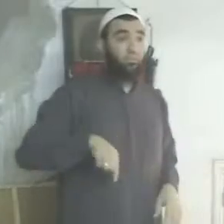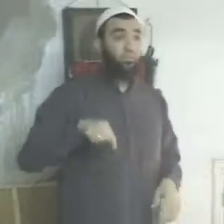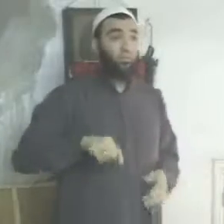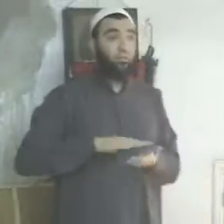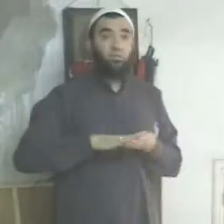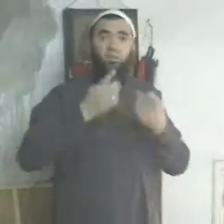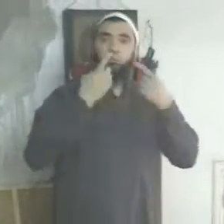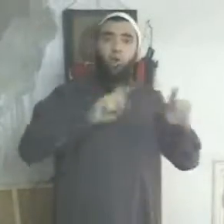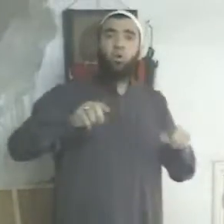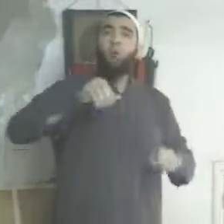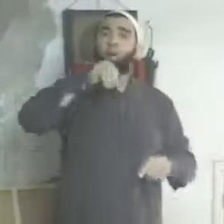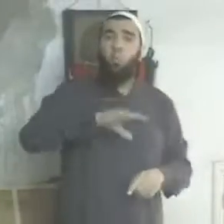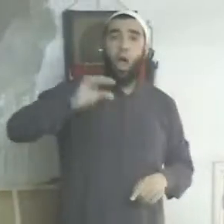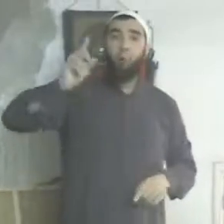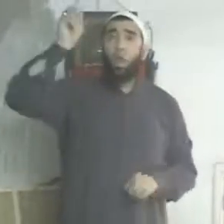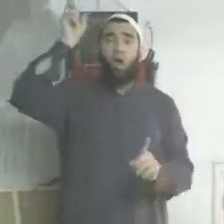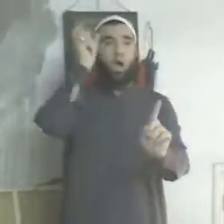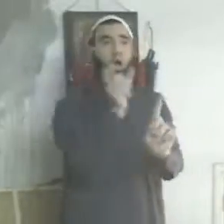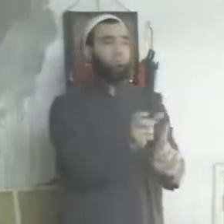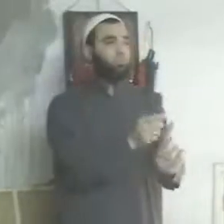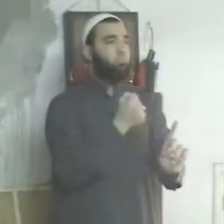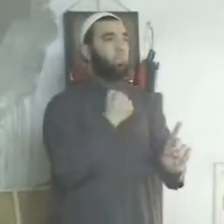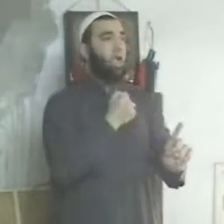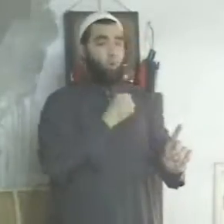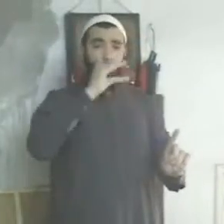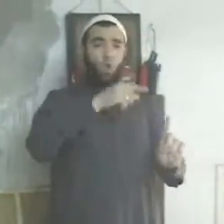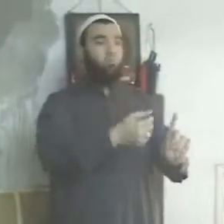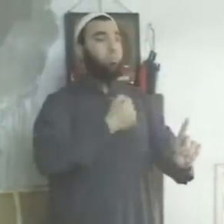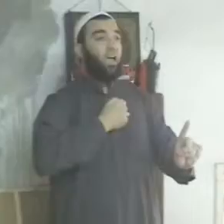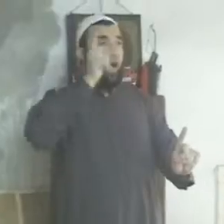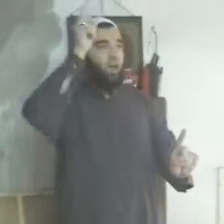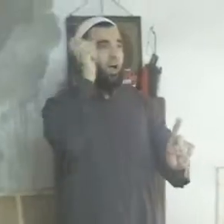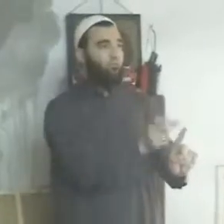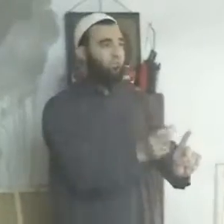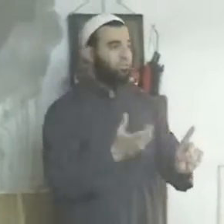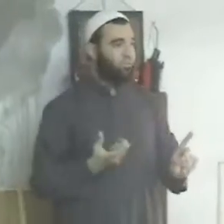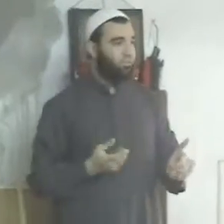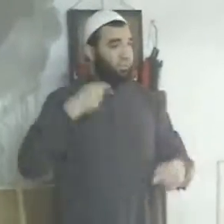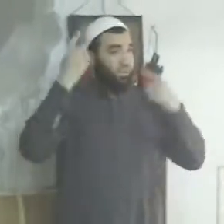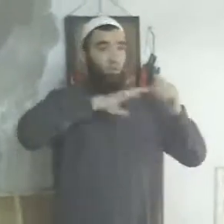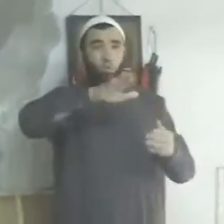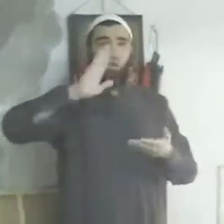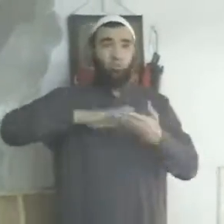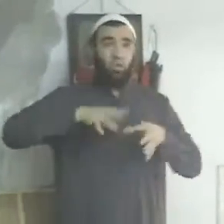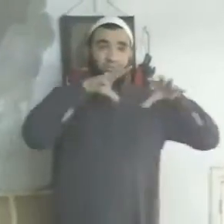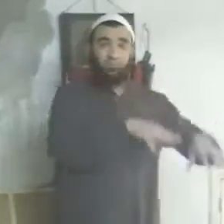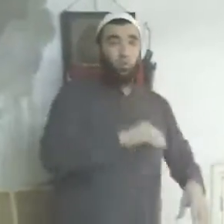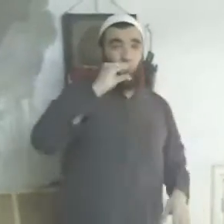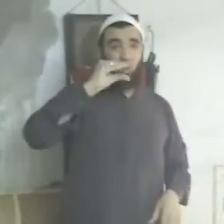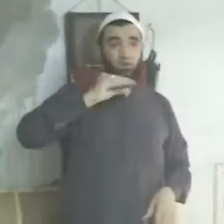جاء به محمد صلى الله عليه وسلم ليس بمعقول ولا يتفق مع المنطق، إلا أن